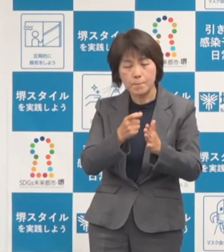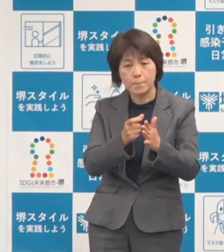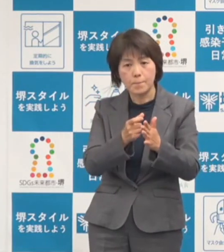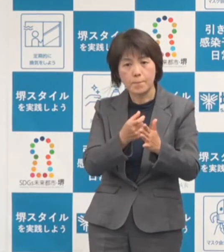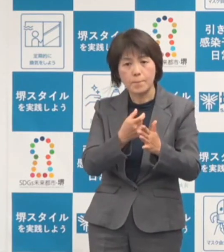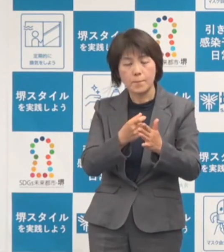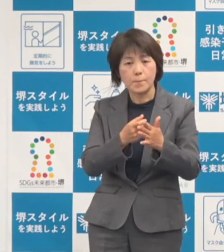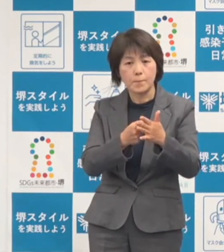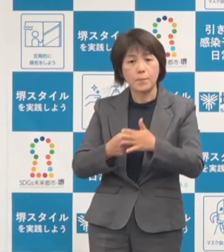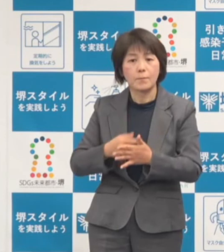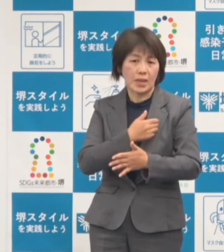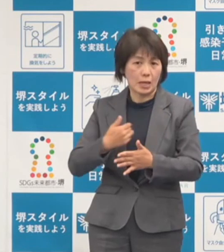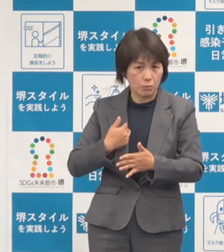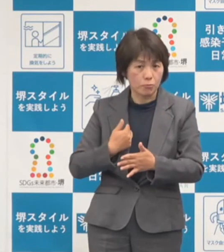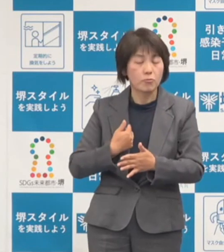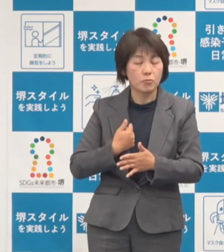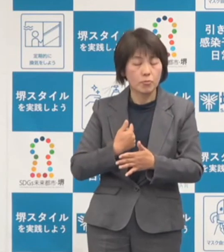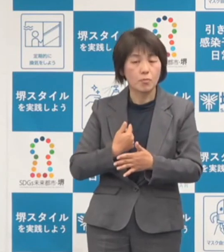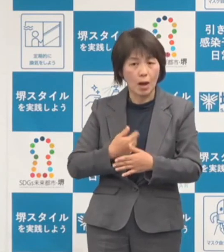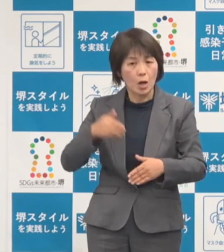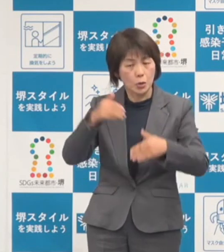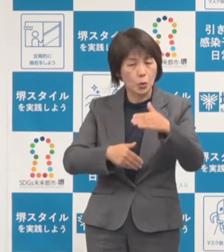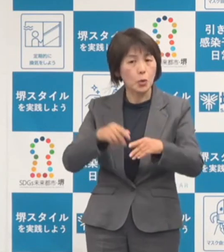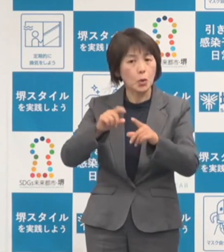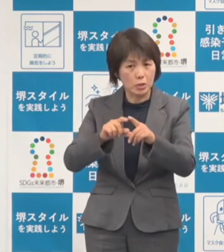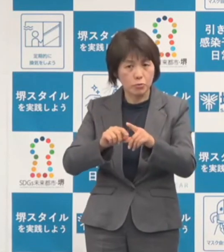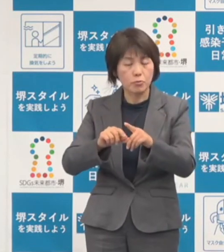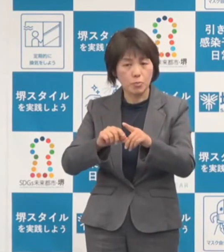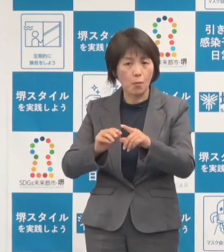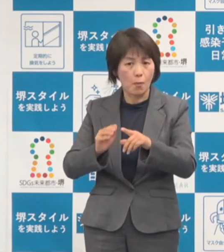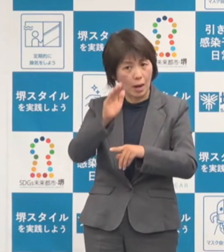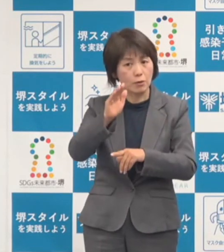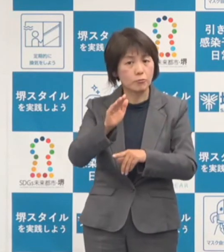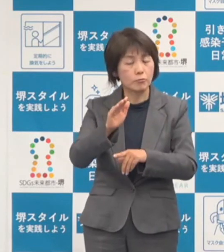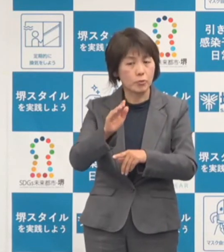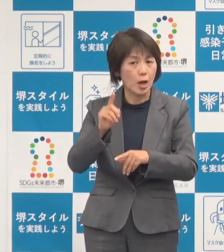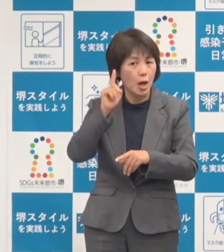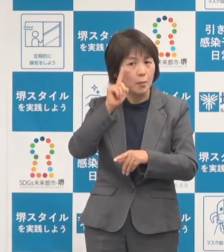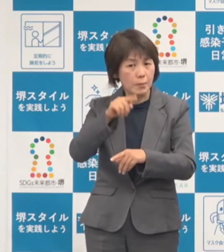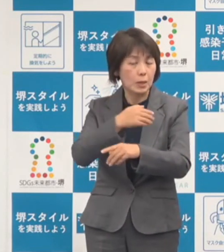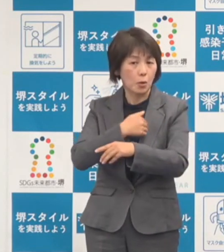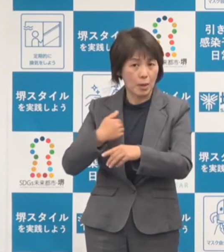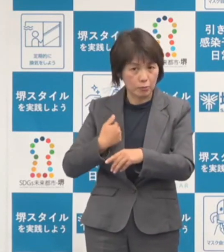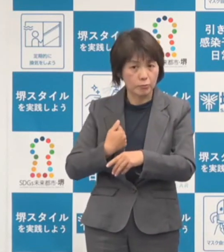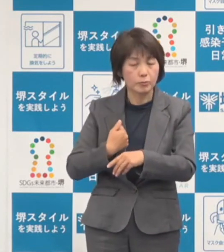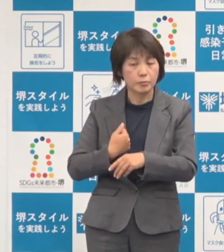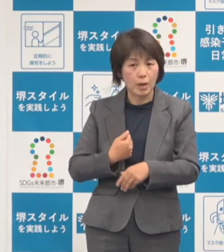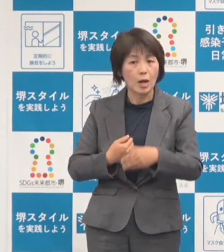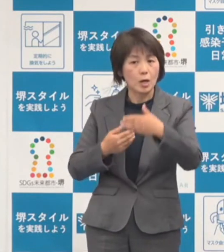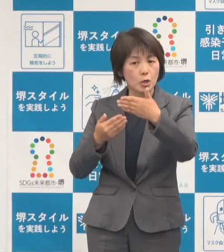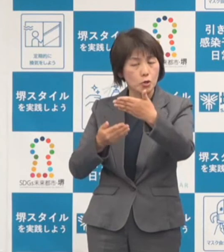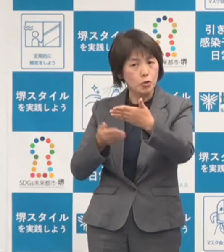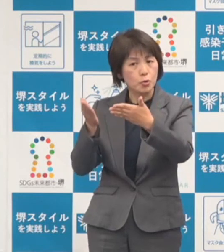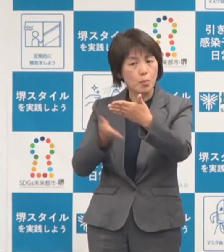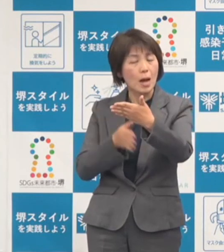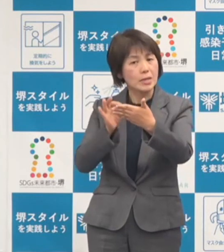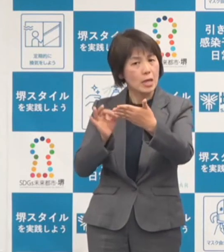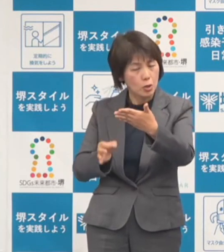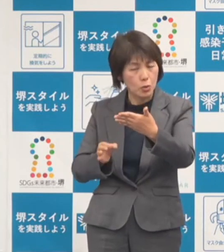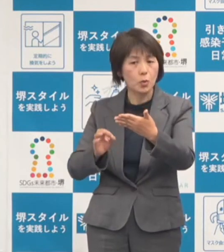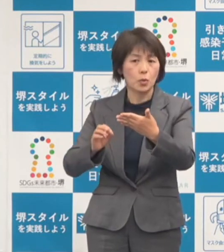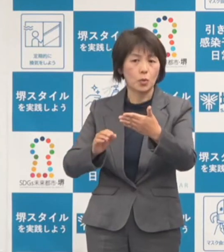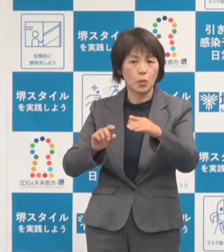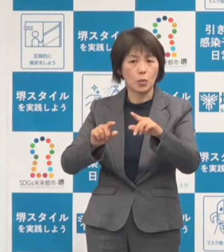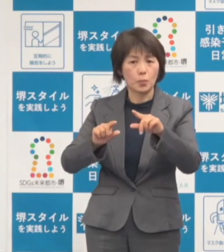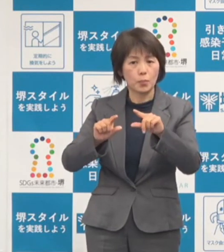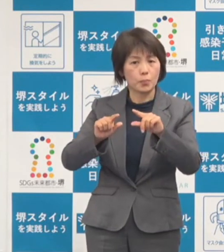が見込める、これはもちろん時期によっても違いますが、2019年を見ると約 9% ほどの違いがあり